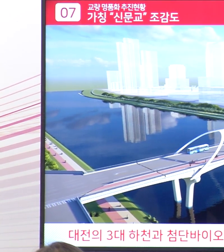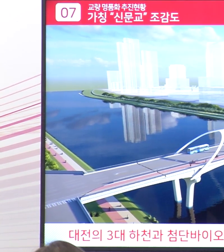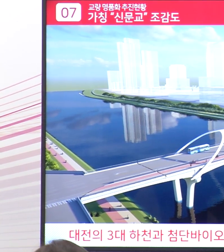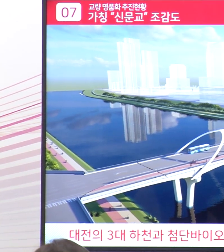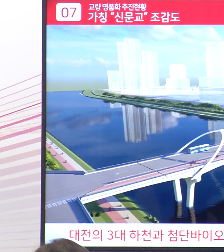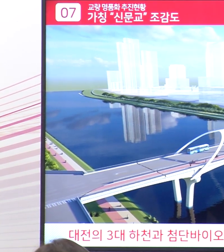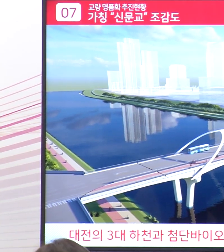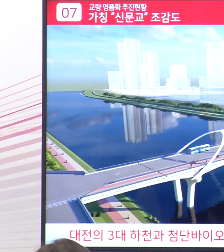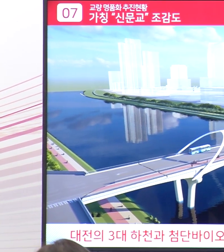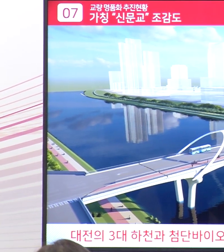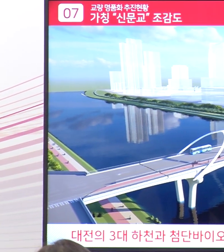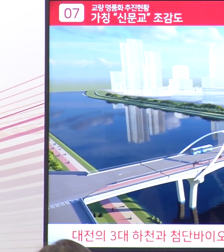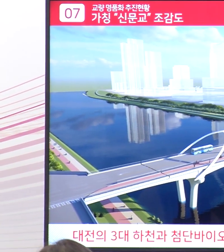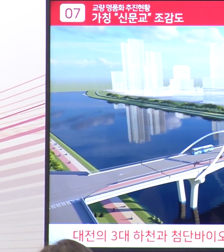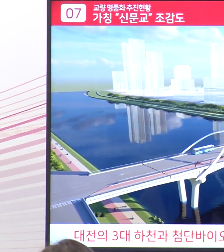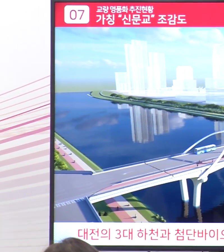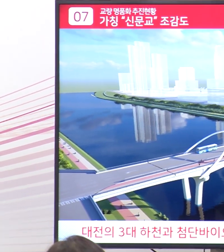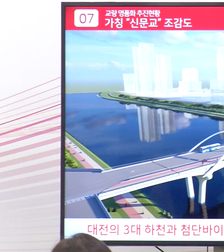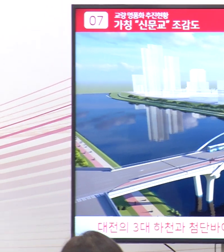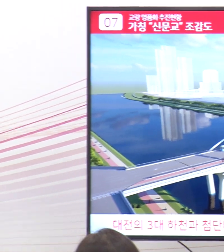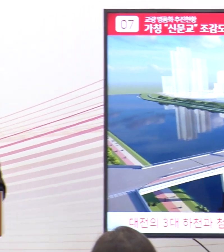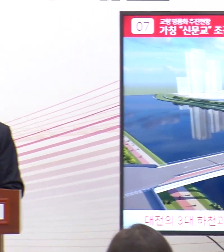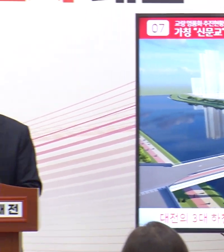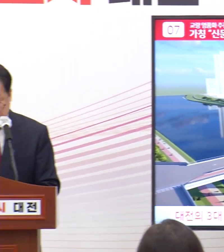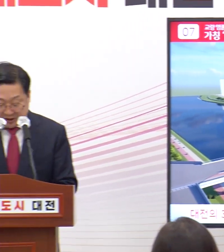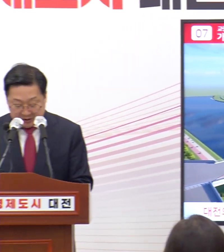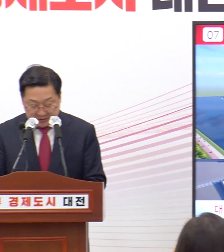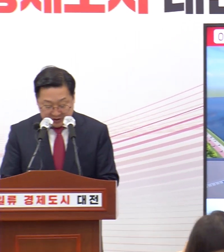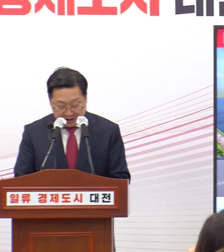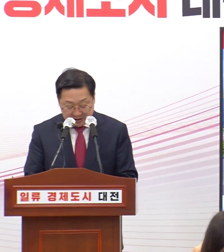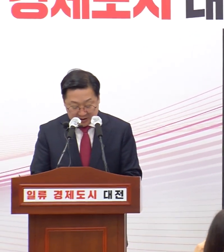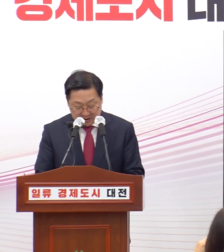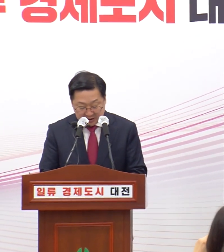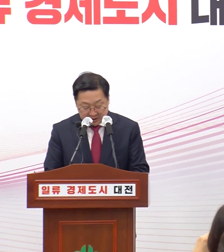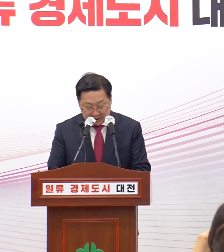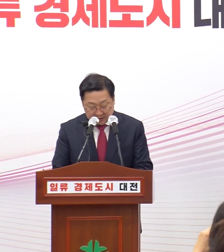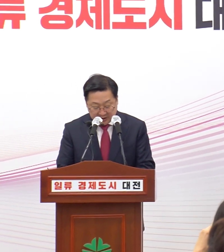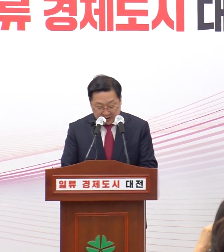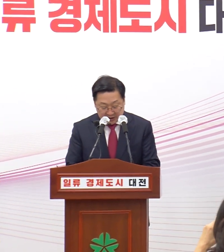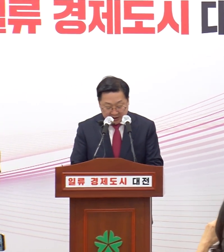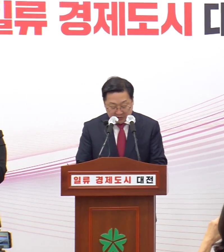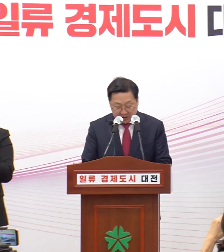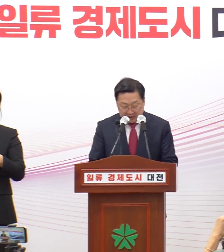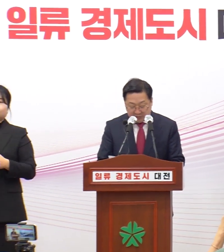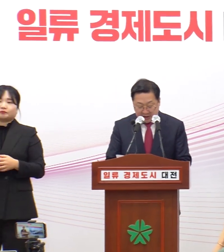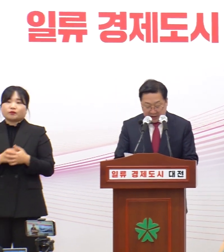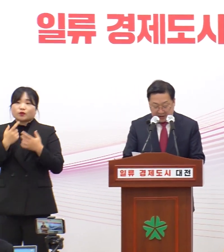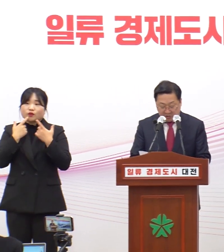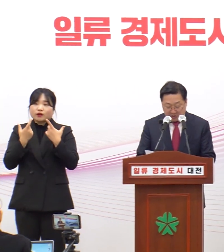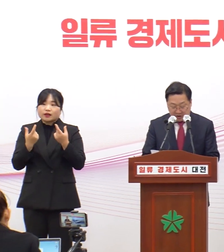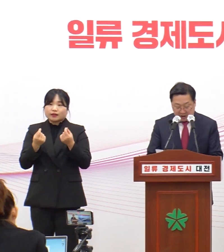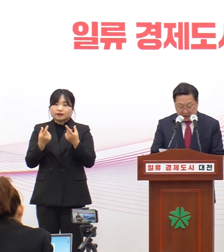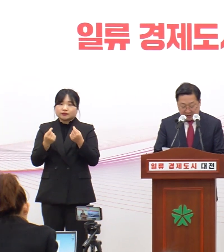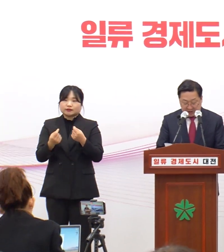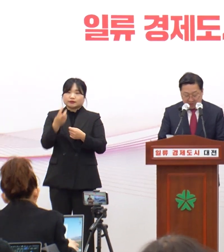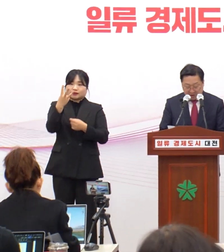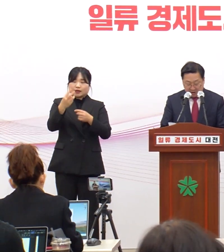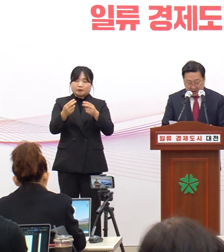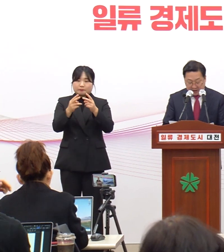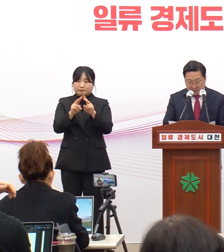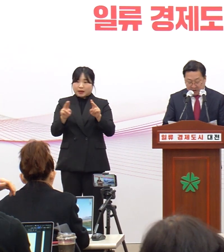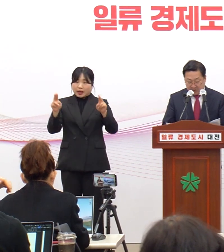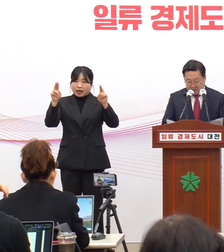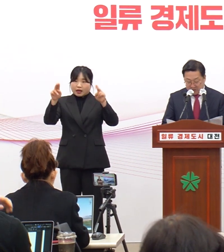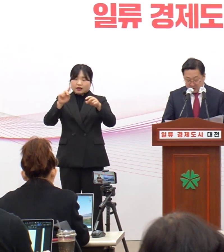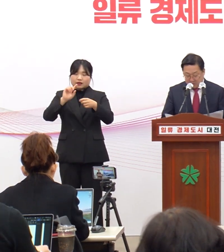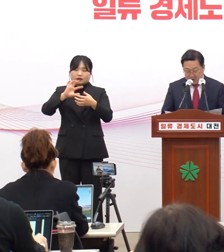개 일자리 창출이라는 의지와 염원의 표현을 담았습니다. 이런 의지가 담긴 3개의 아치 곡선을 기하학적으로